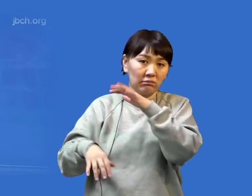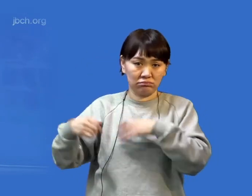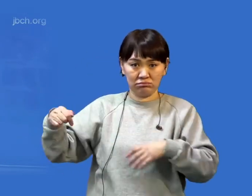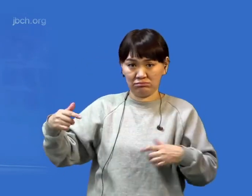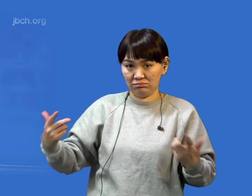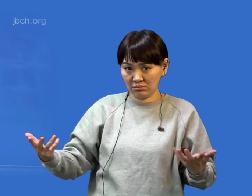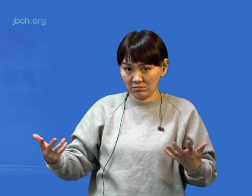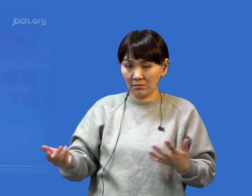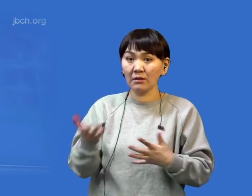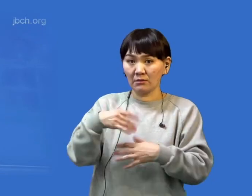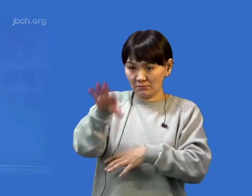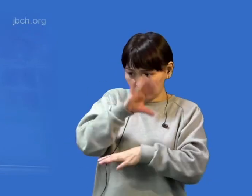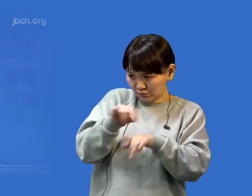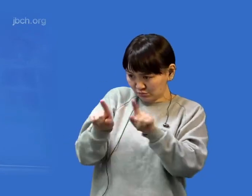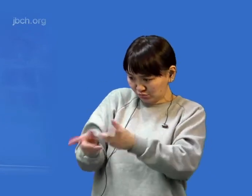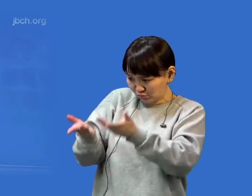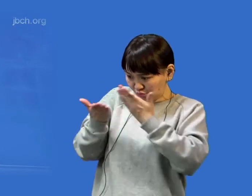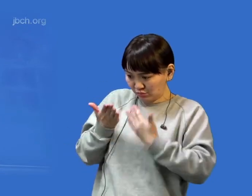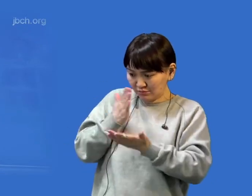Бид хүндэг өгцсөн цаг хугацаа